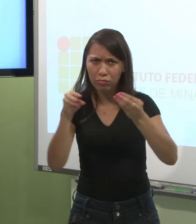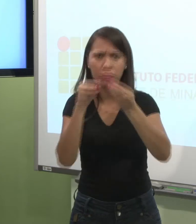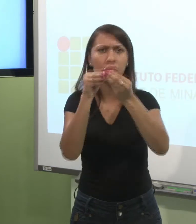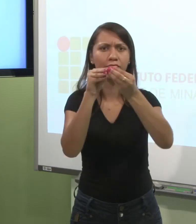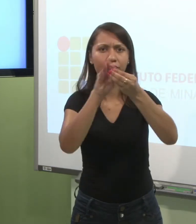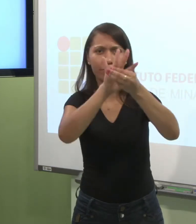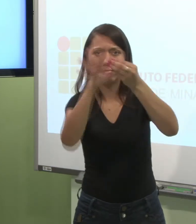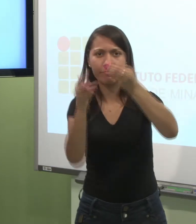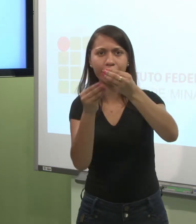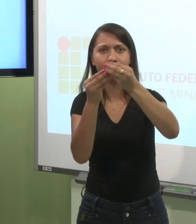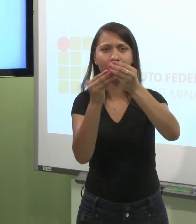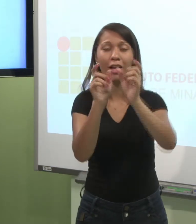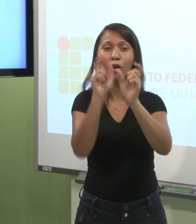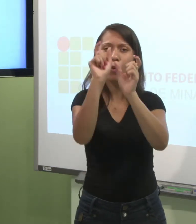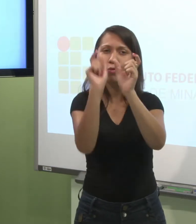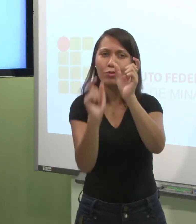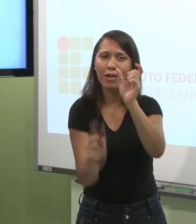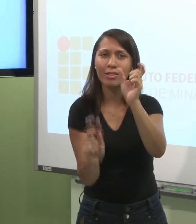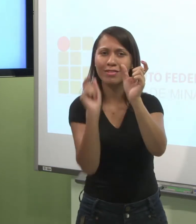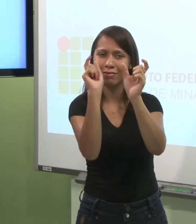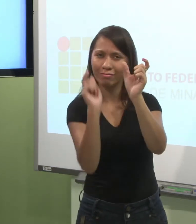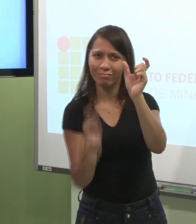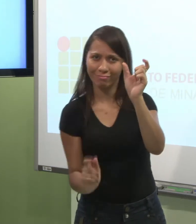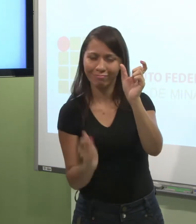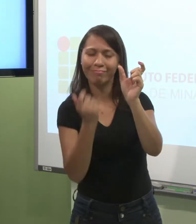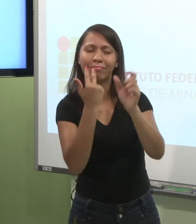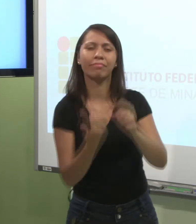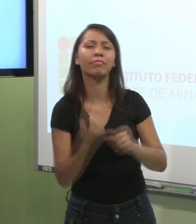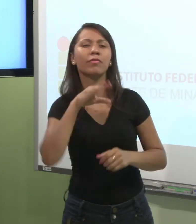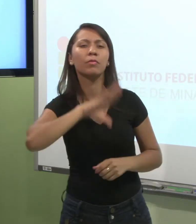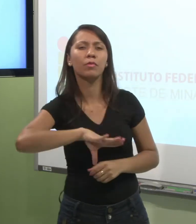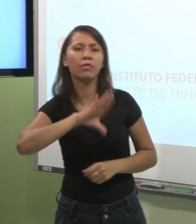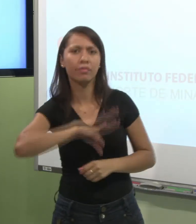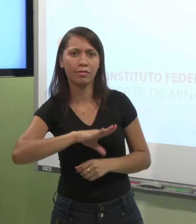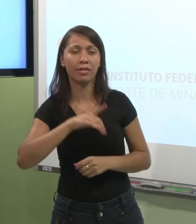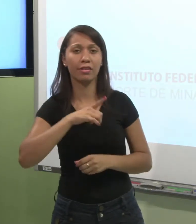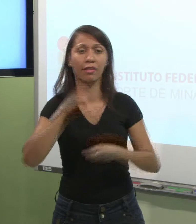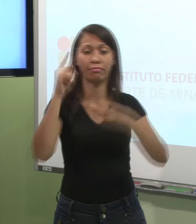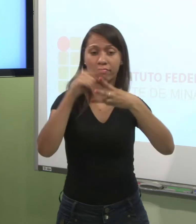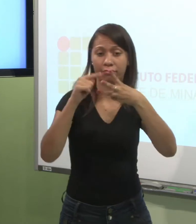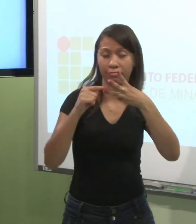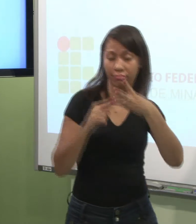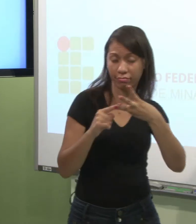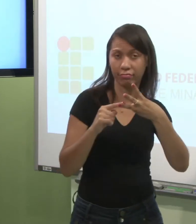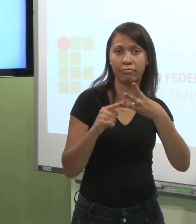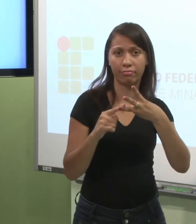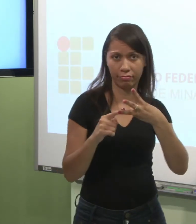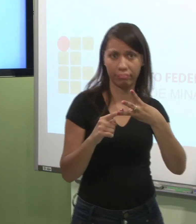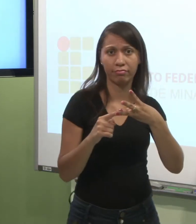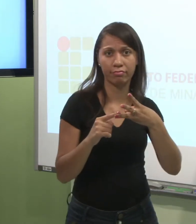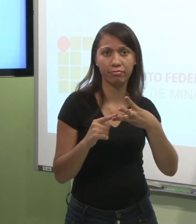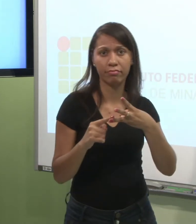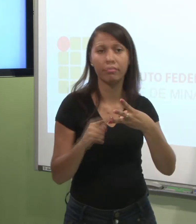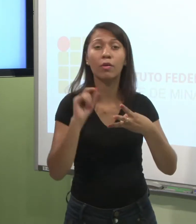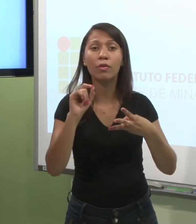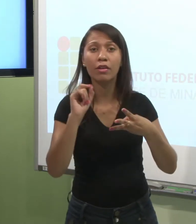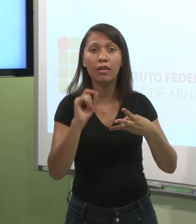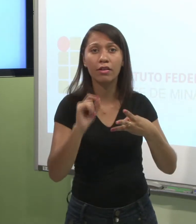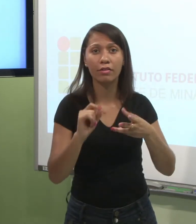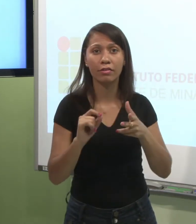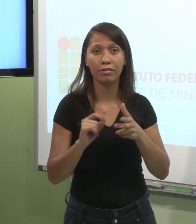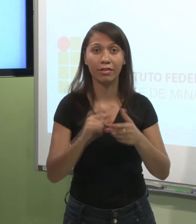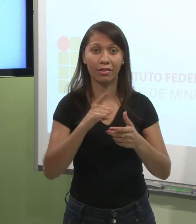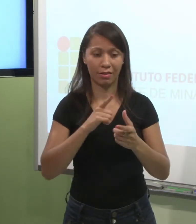chama-se conjugação. Todos os verbos da língua portuguesa pertencem a 3 conjugações, caracterizadas pela